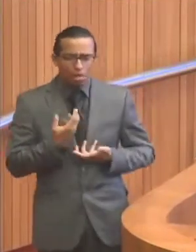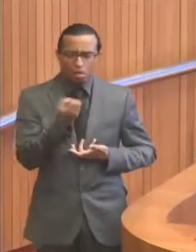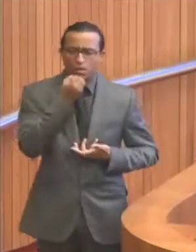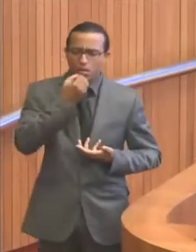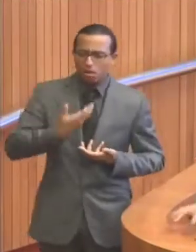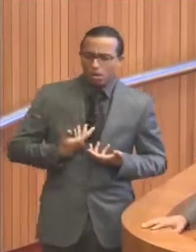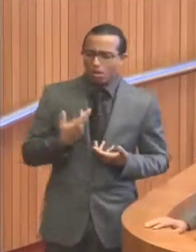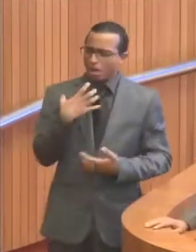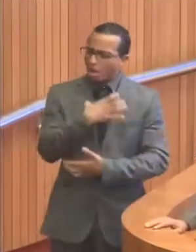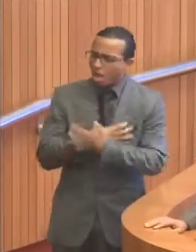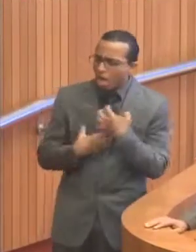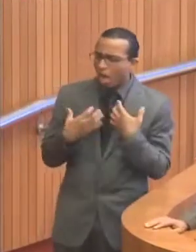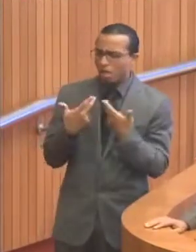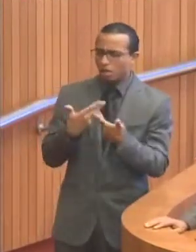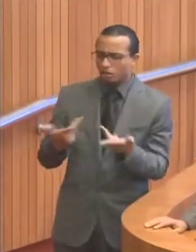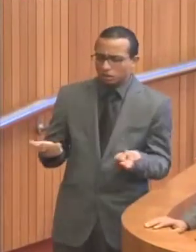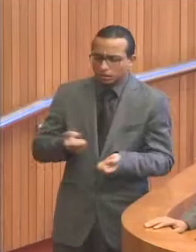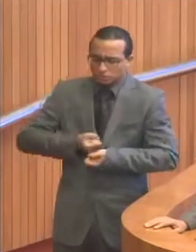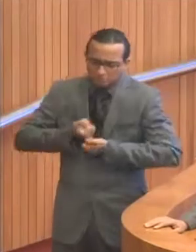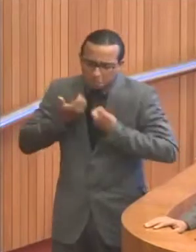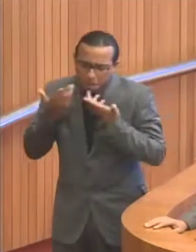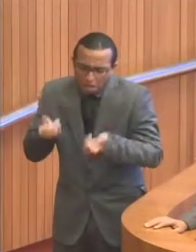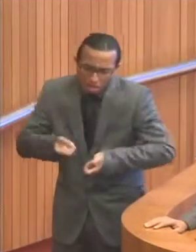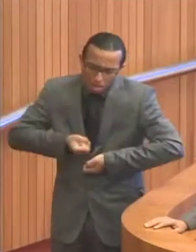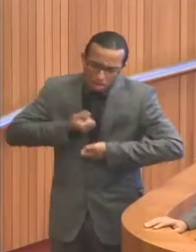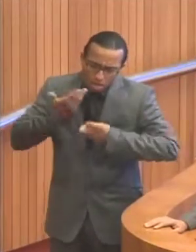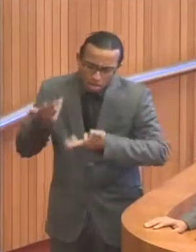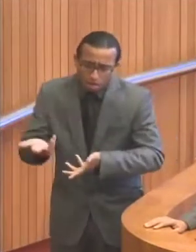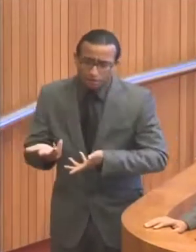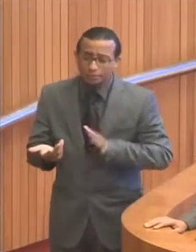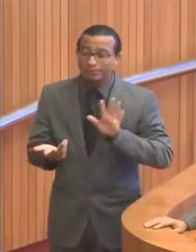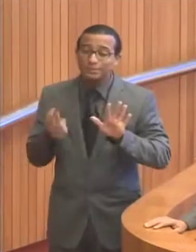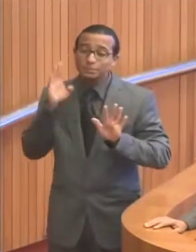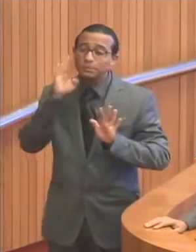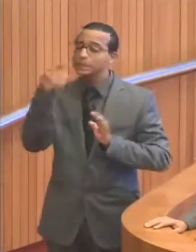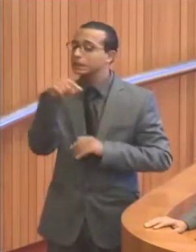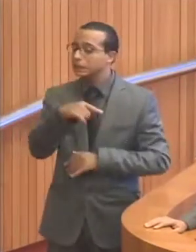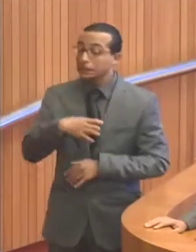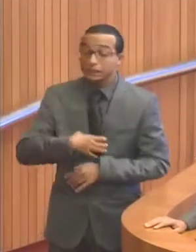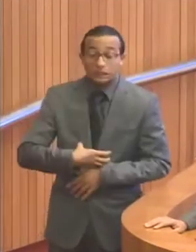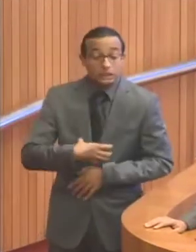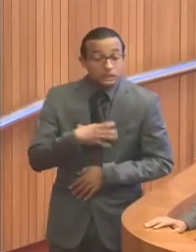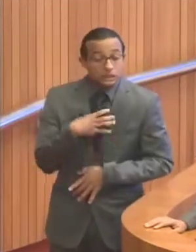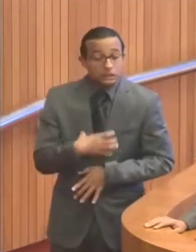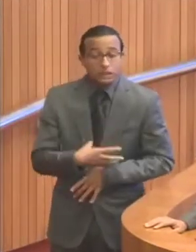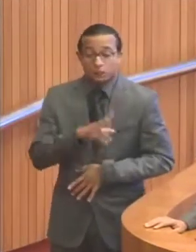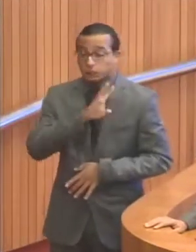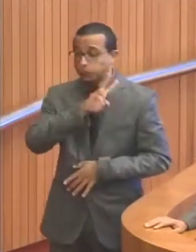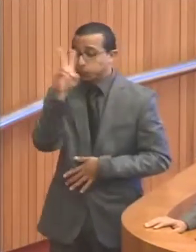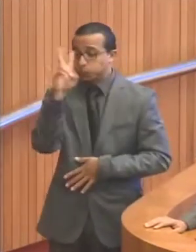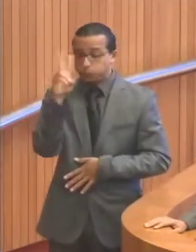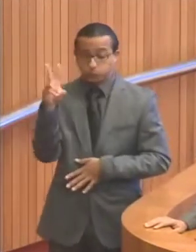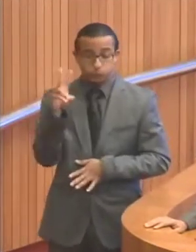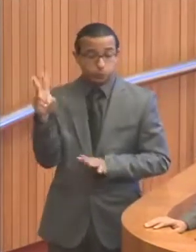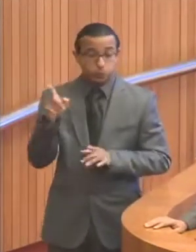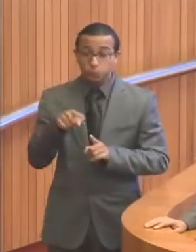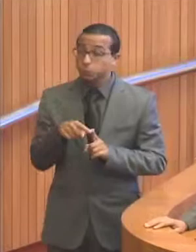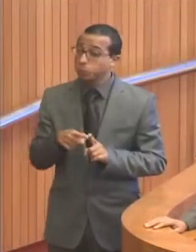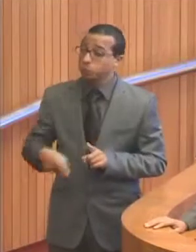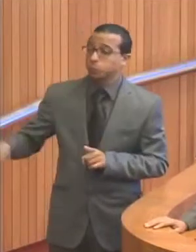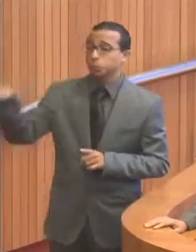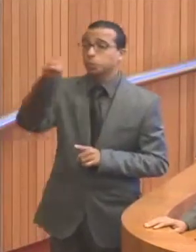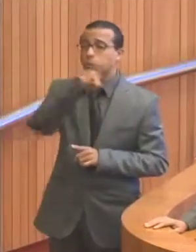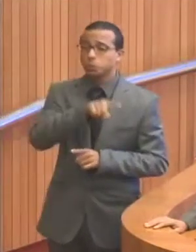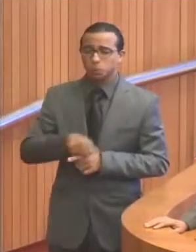toda a sua inquietação, a sua angústia e, sobretudo, a sua revolta contra tudo e contra